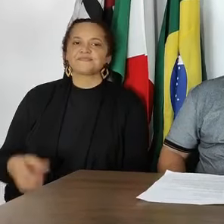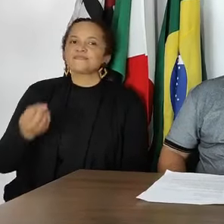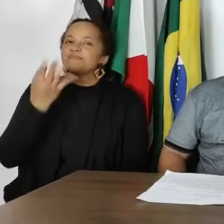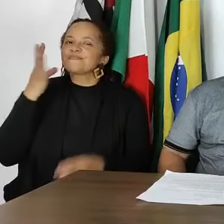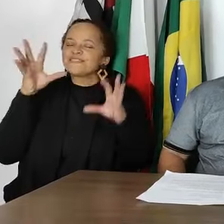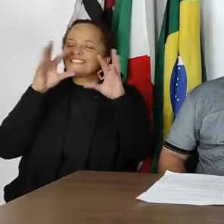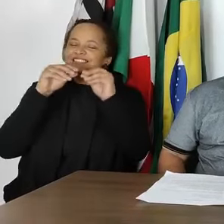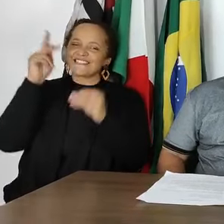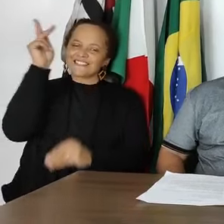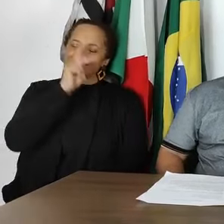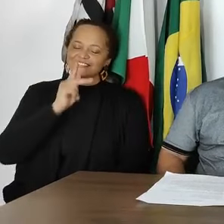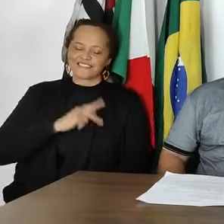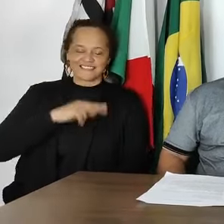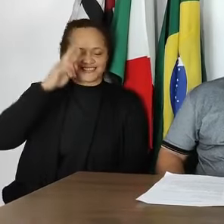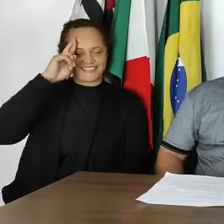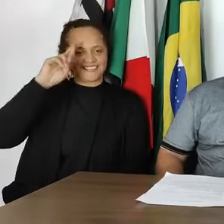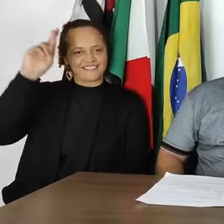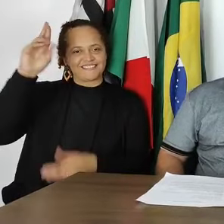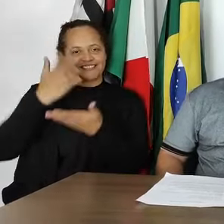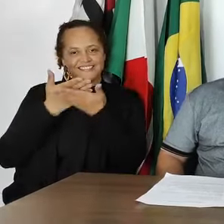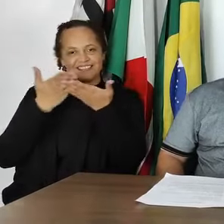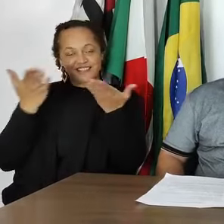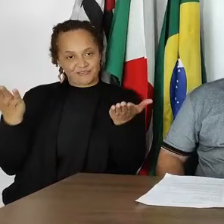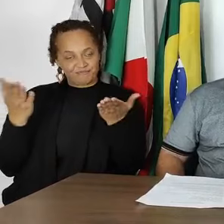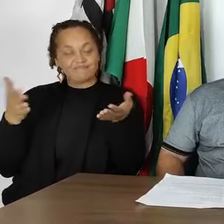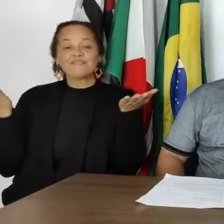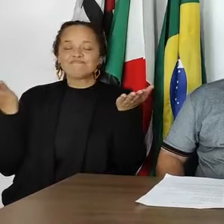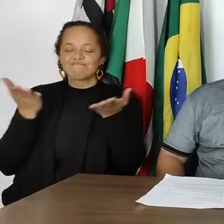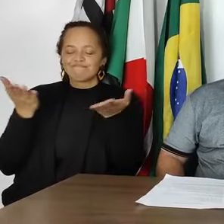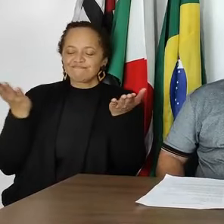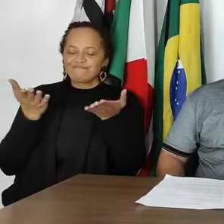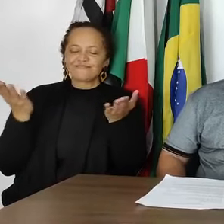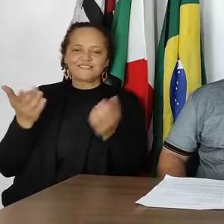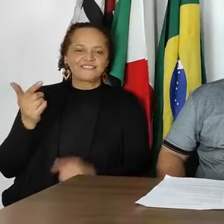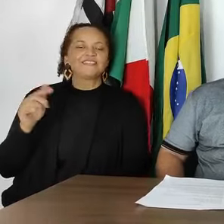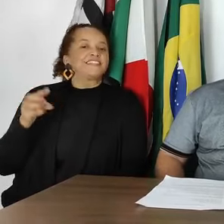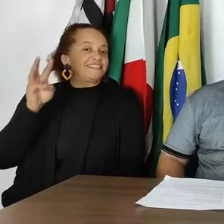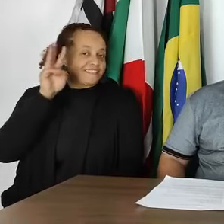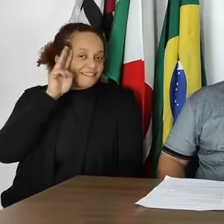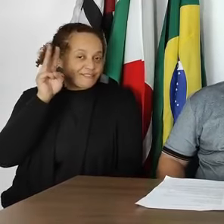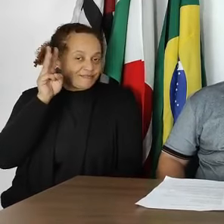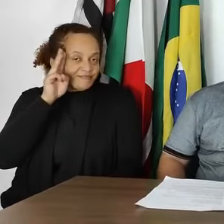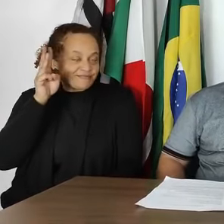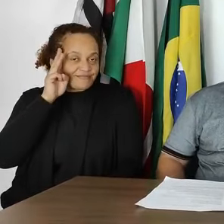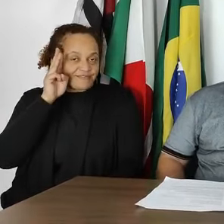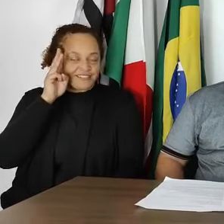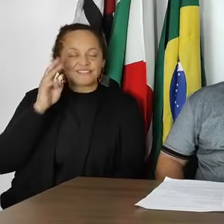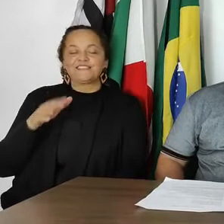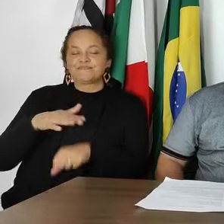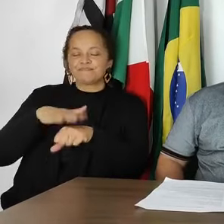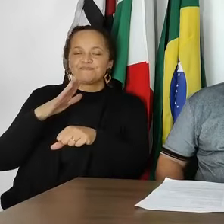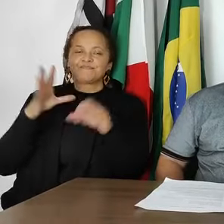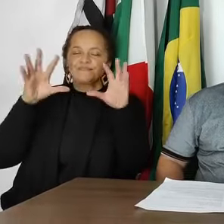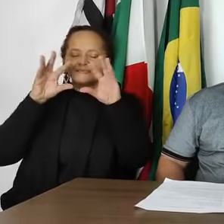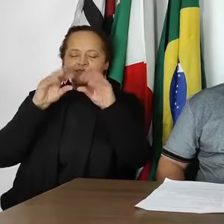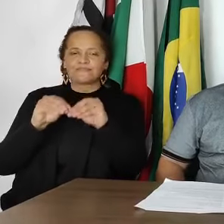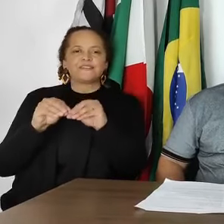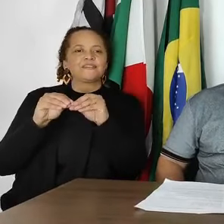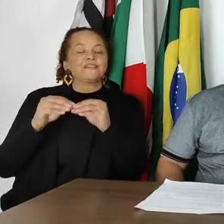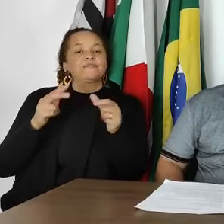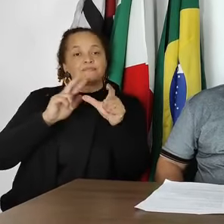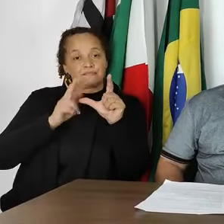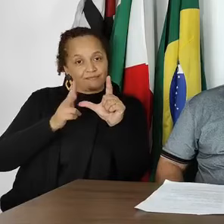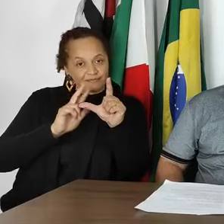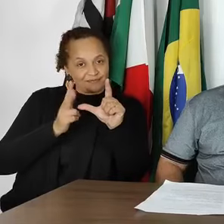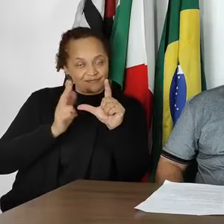Boa noite, a paz do Senhor, irmãos. Estamos aqui mais uma terça-feira, mais uma noite para essa live,